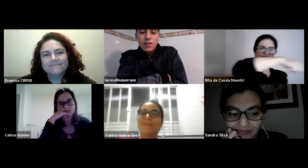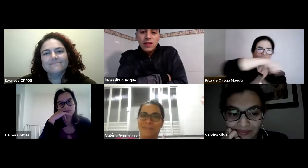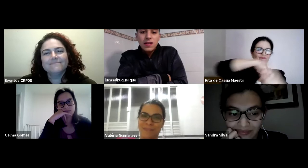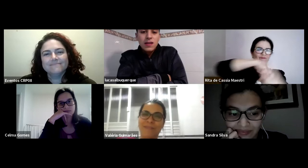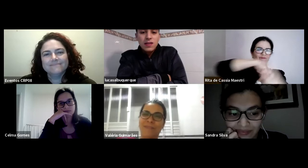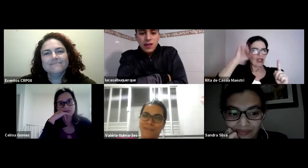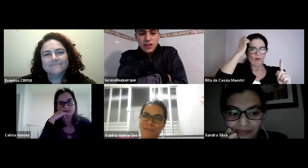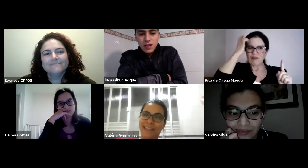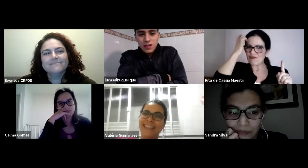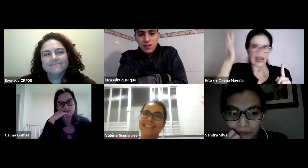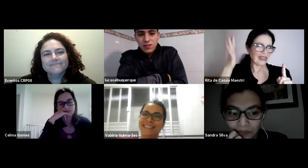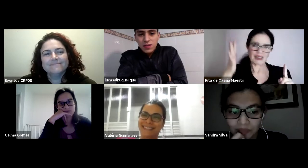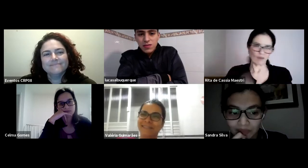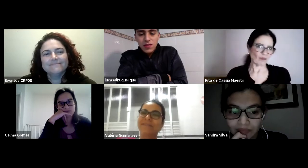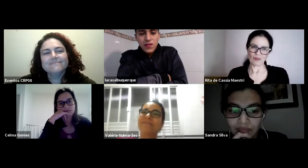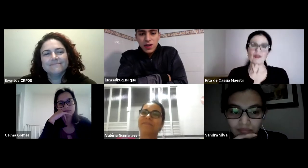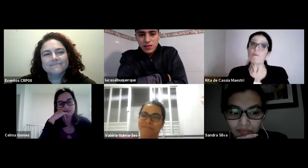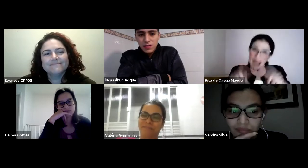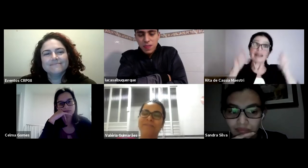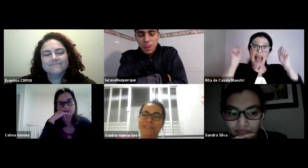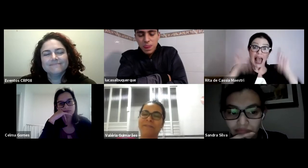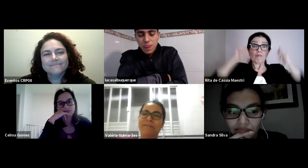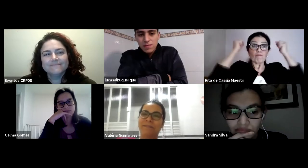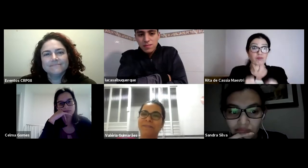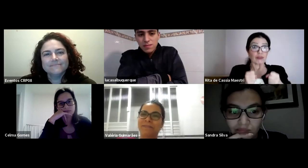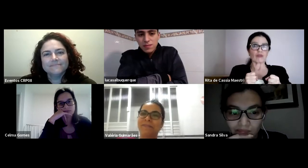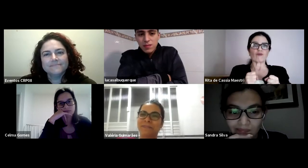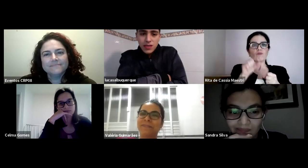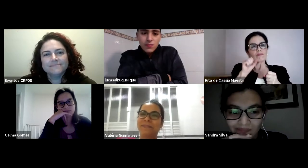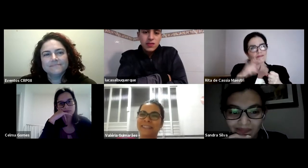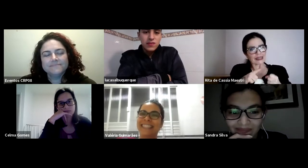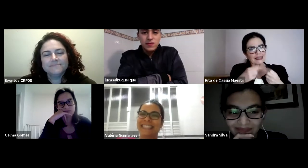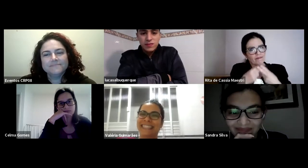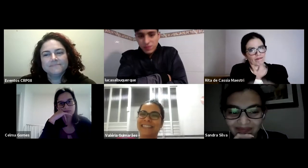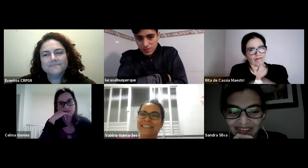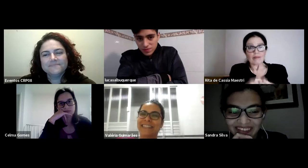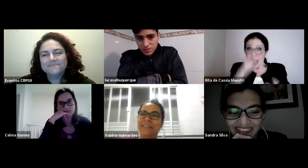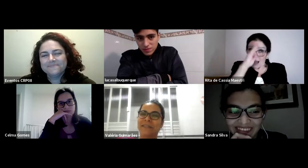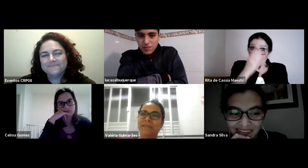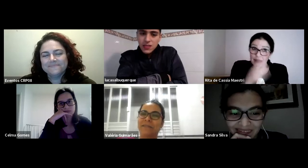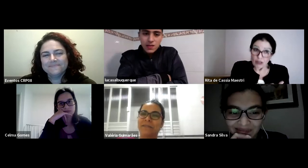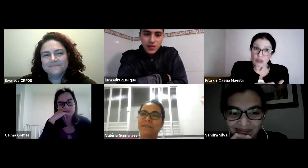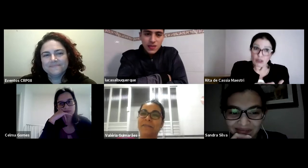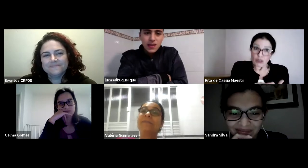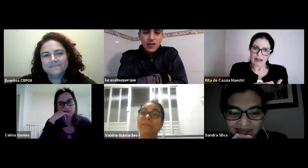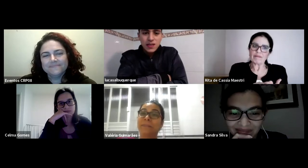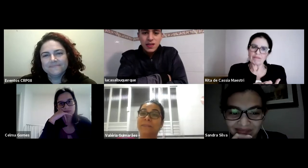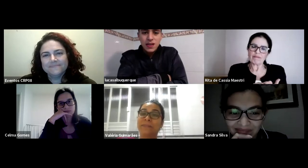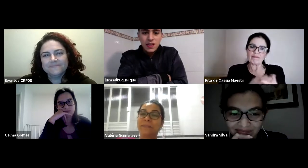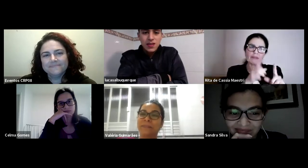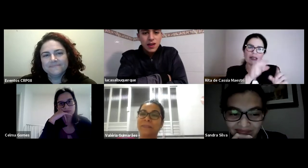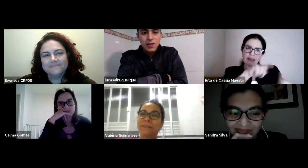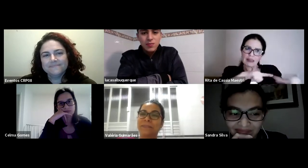é uma tríade nessa relação. Então não é fácil. Mas é possível. Você tem que ter paciência